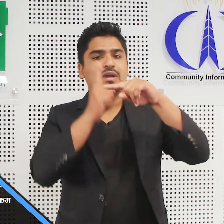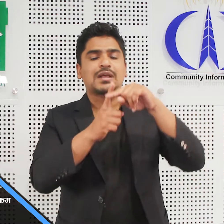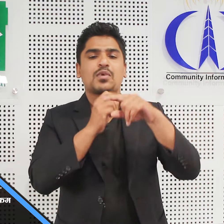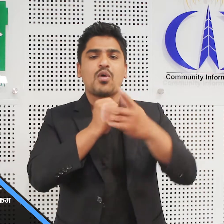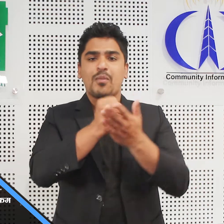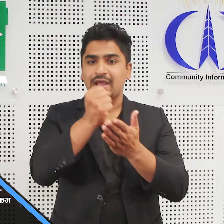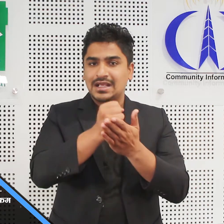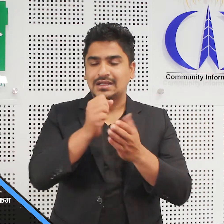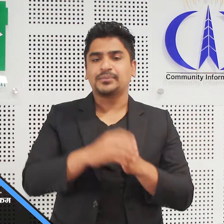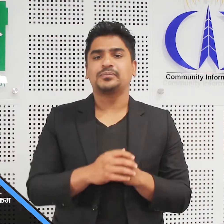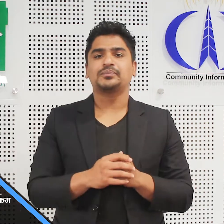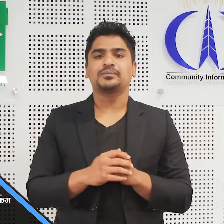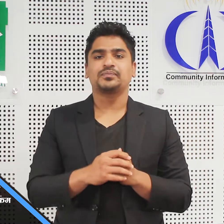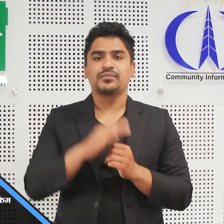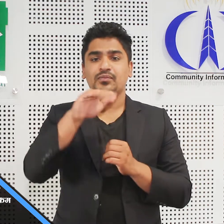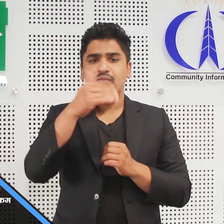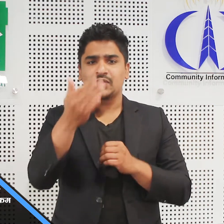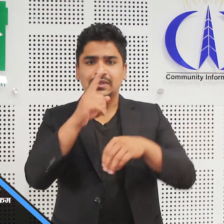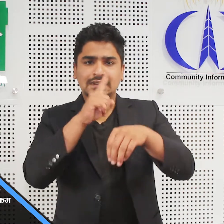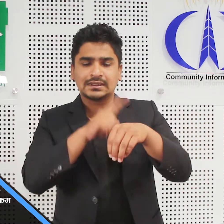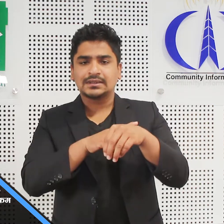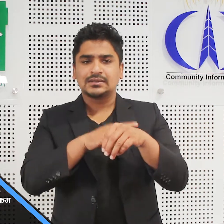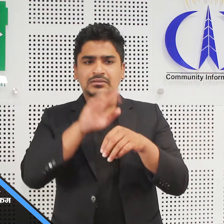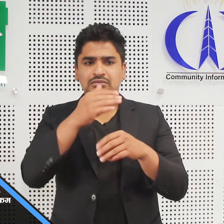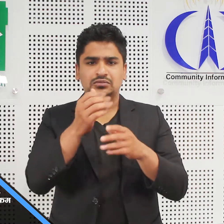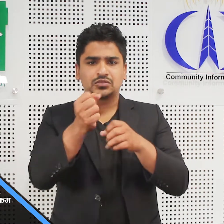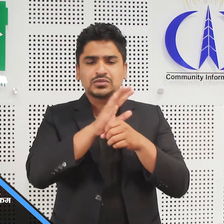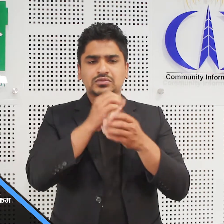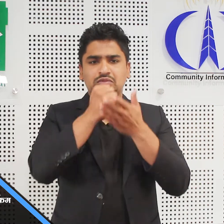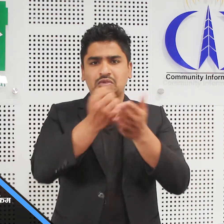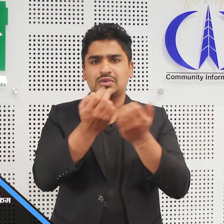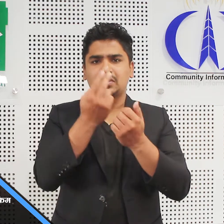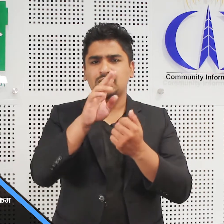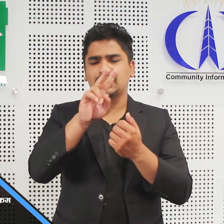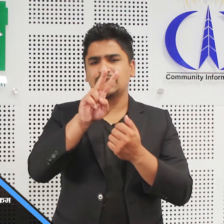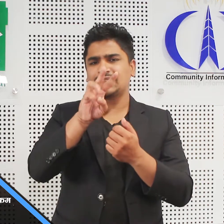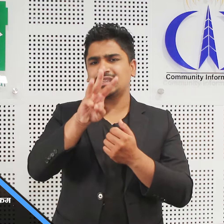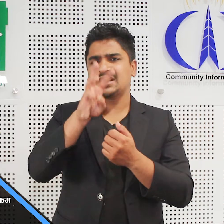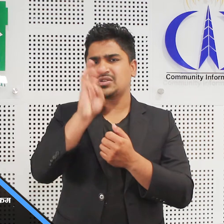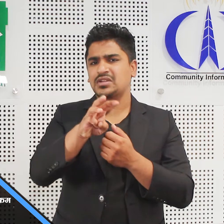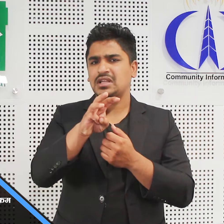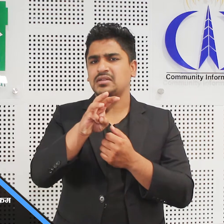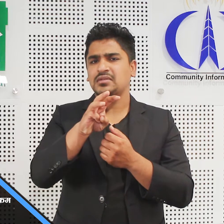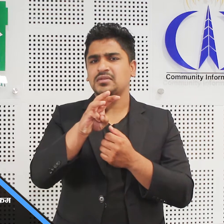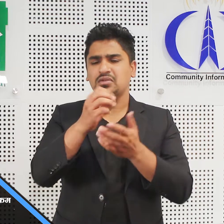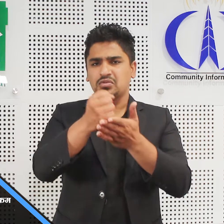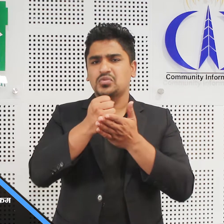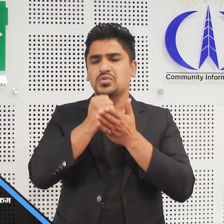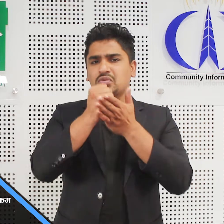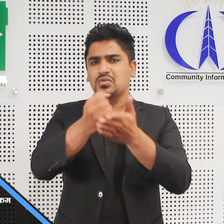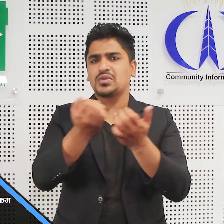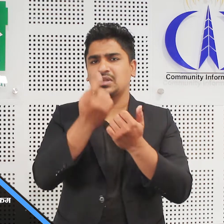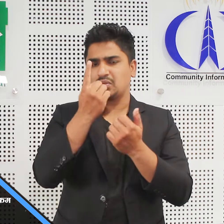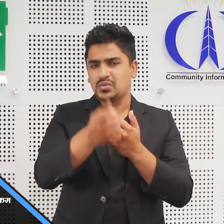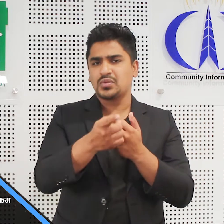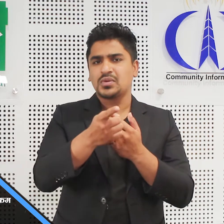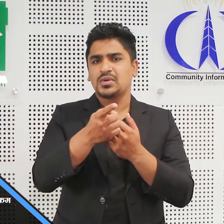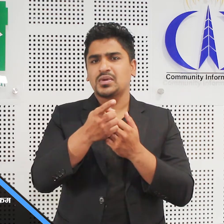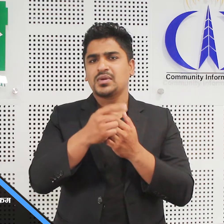अभ्यास, 25,000 रुपियाँ सहयोग गरेको थियो, कर काटेर कति 23,000 रुपियाँ हुन आउँथ्यो, त्यो सहयोग गरेको। एक तर यो ल्यापटप किन्नको लागि